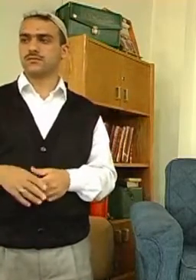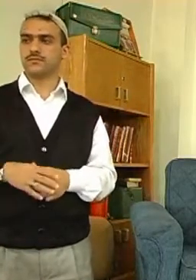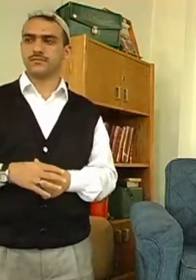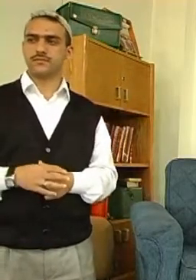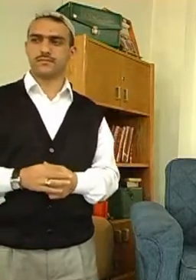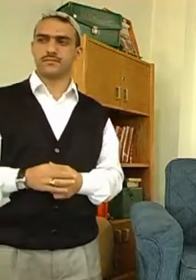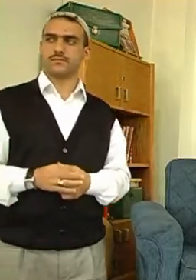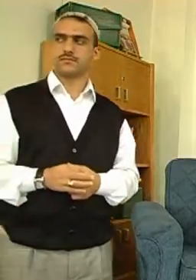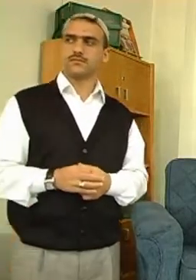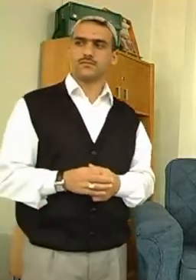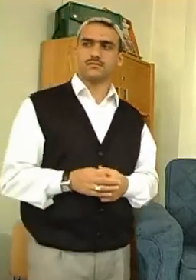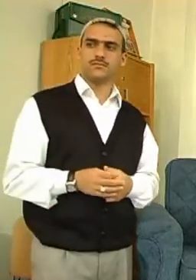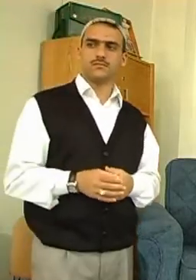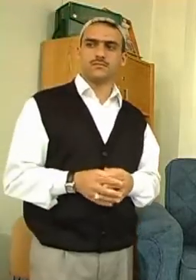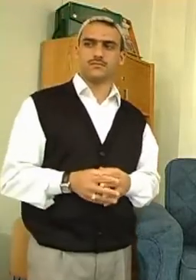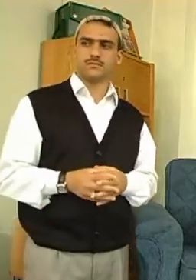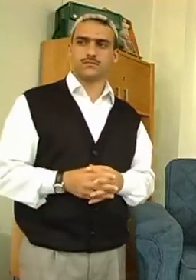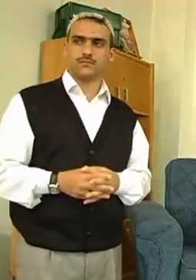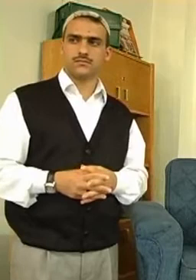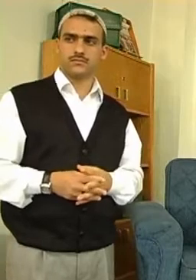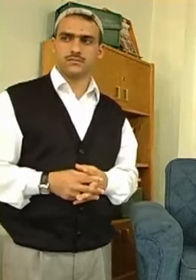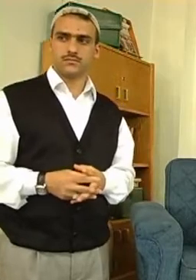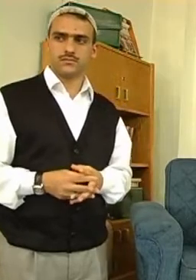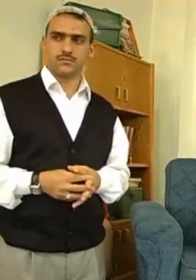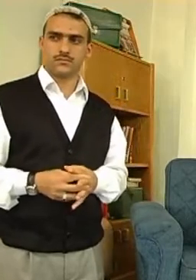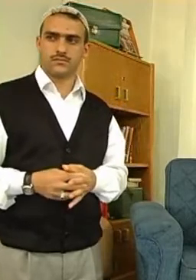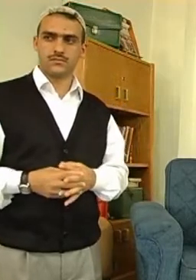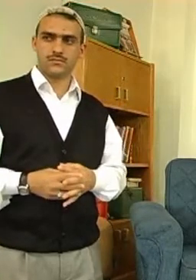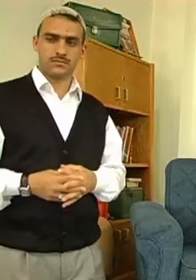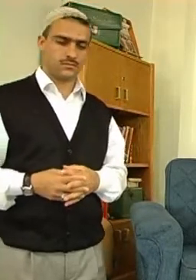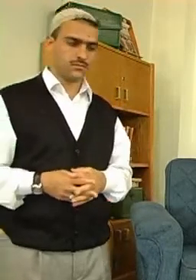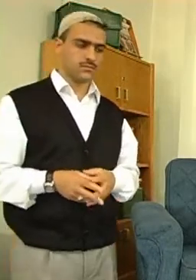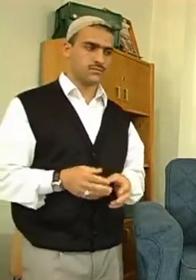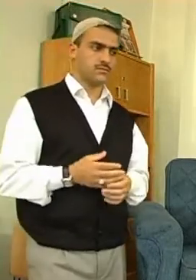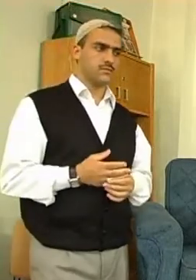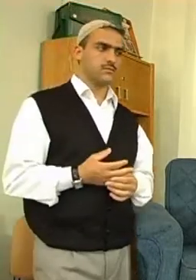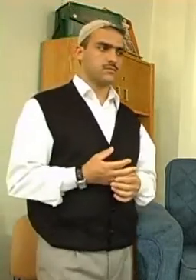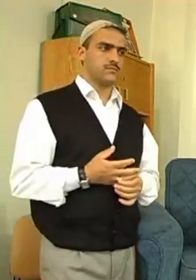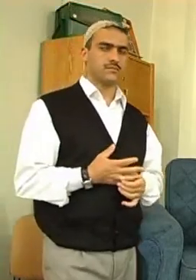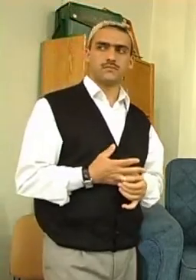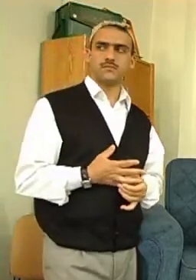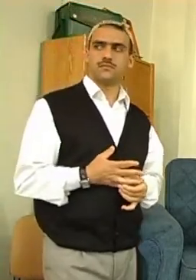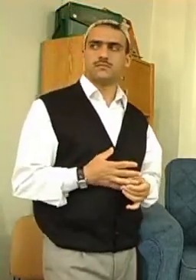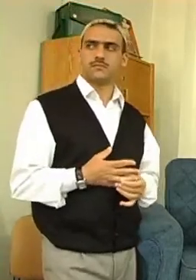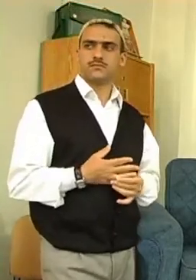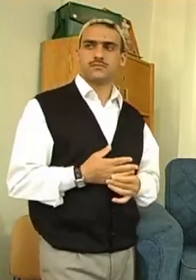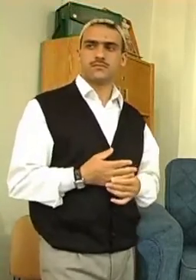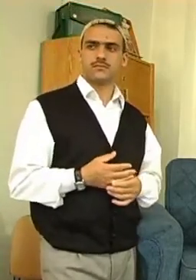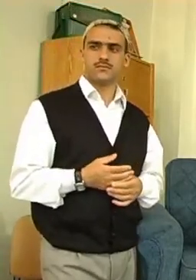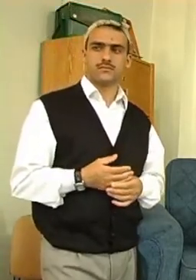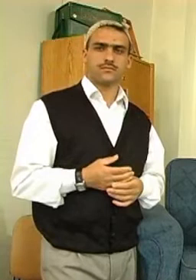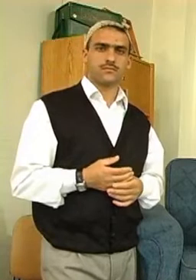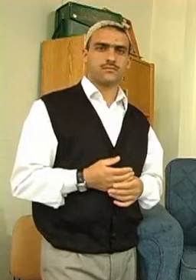desek bu sorunun cevabı yoktur. Çünkü mukayese gelmez ki. Mahiyet farkı var. Bir insan bir